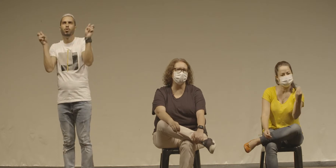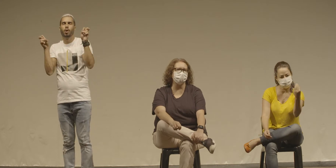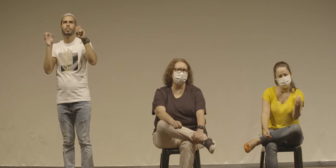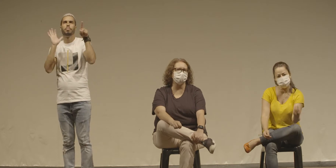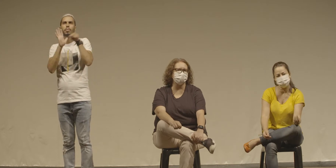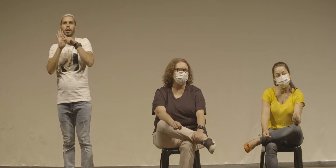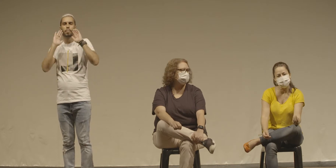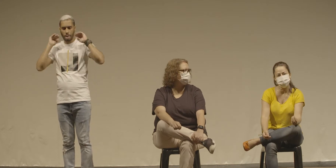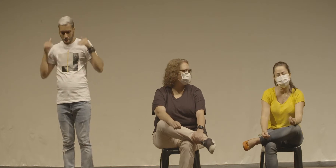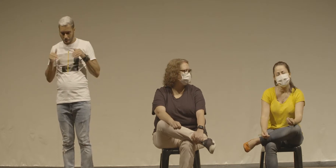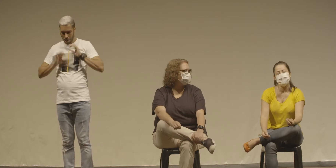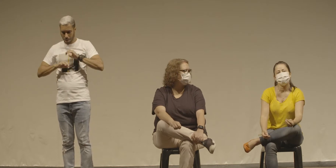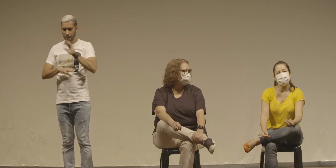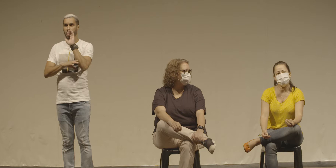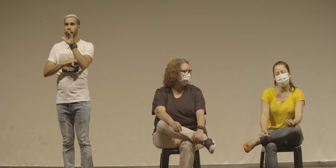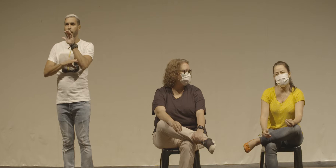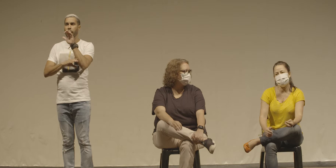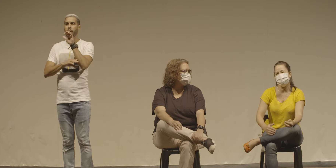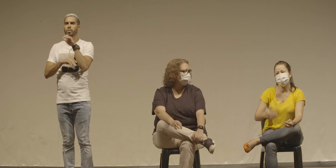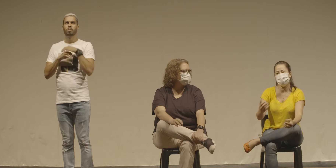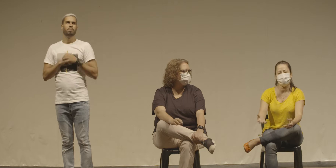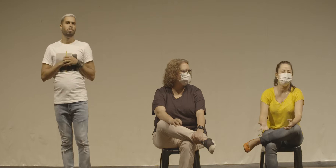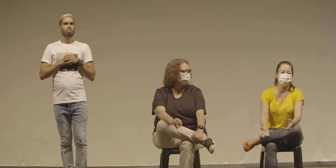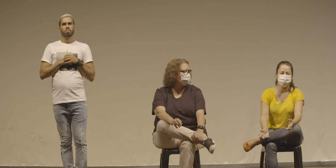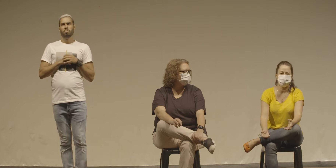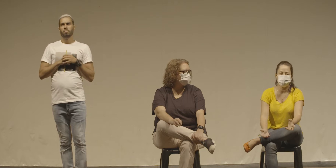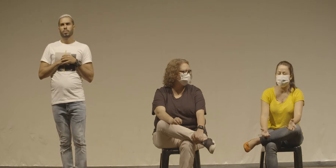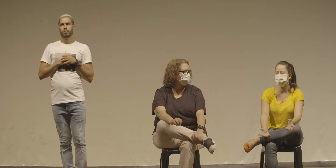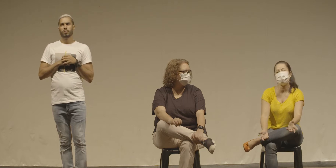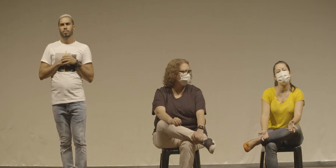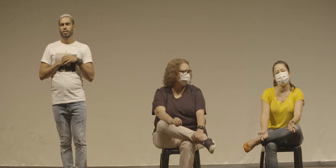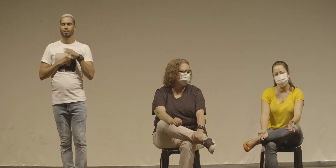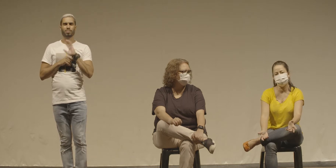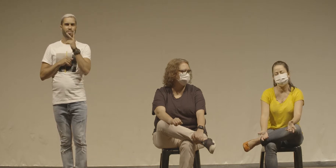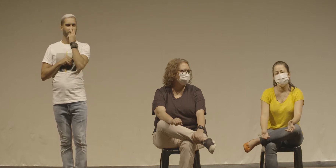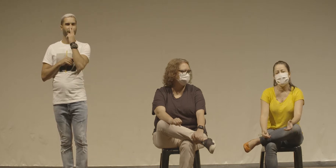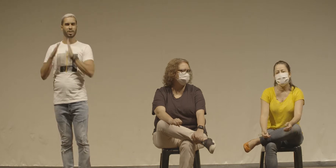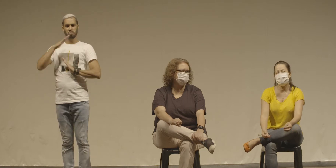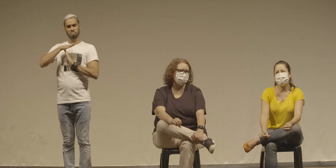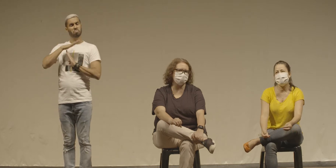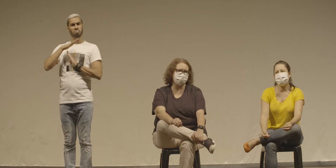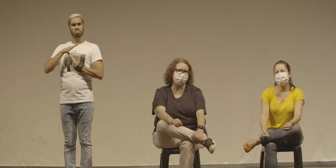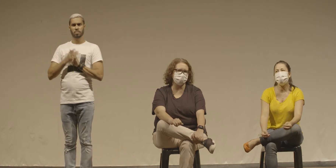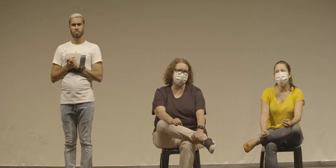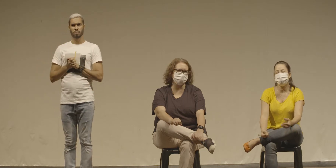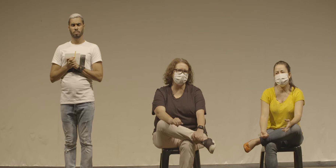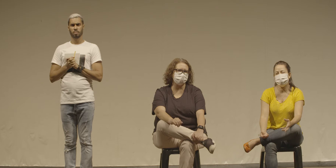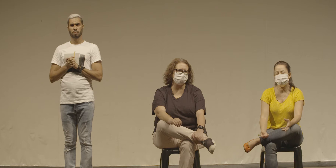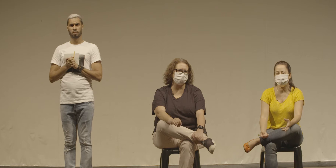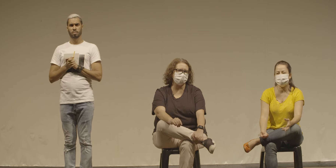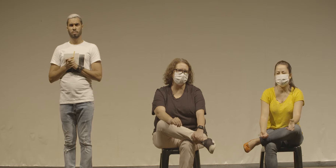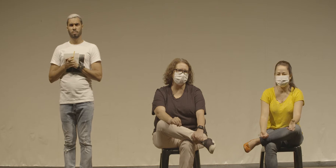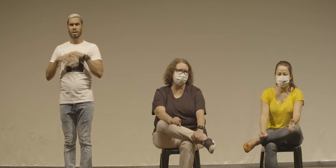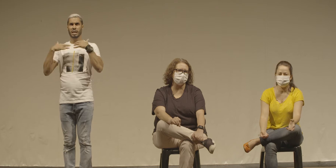sobre algum nicho, a sua capacidade de alcance de público é muito menor. E não só por